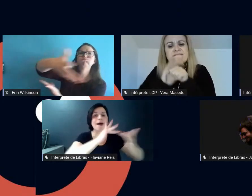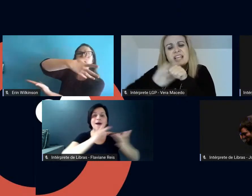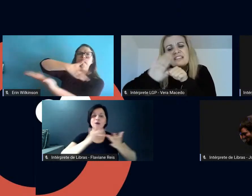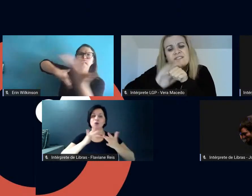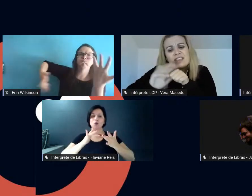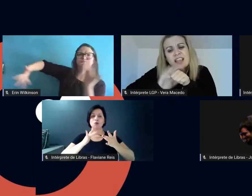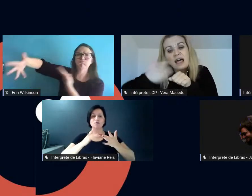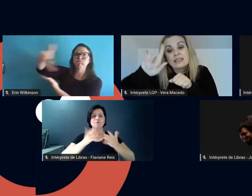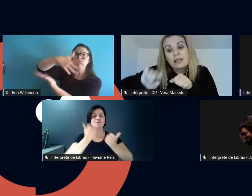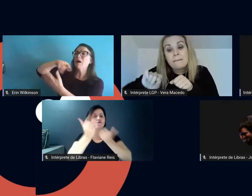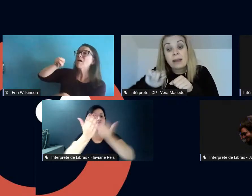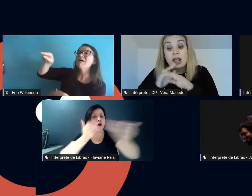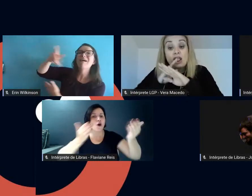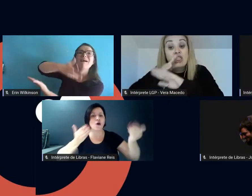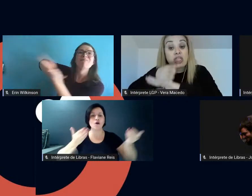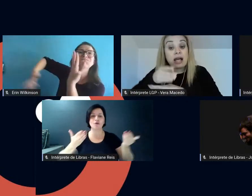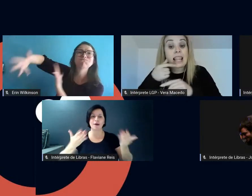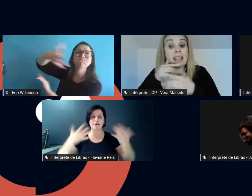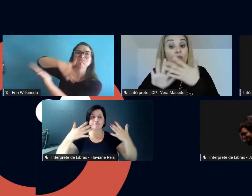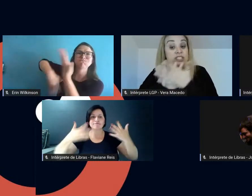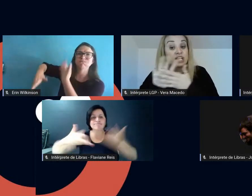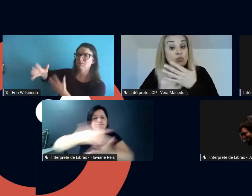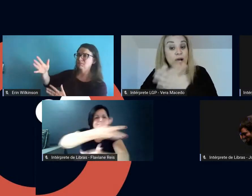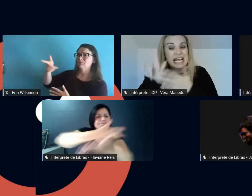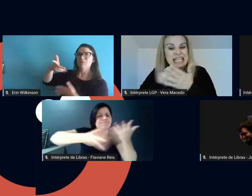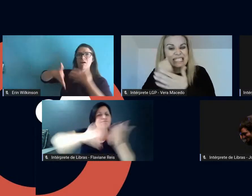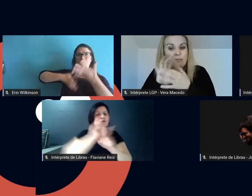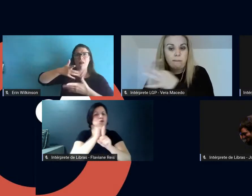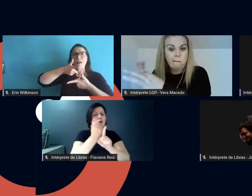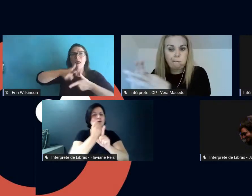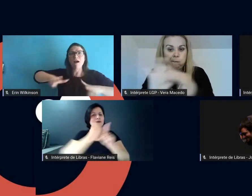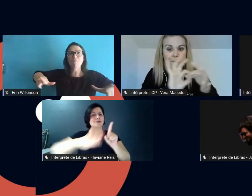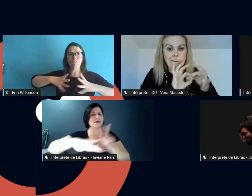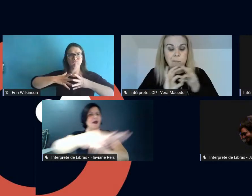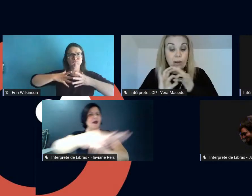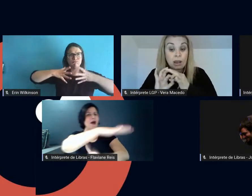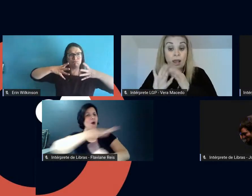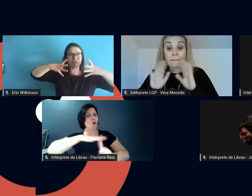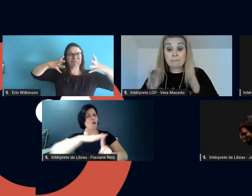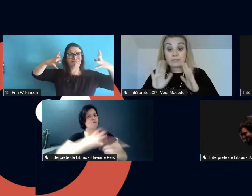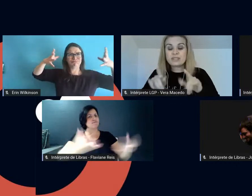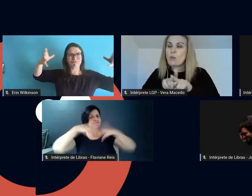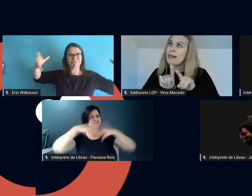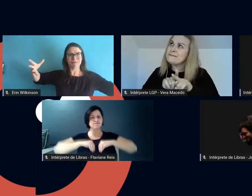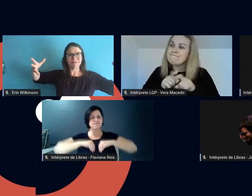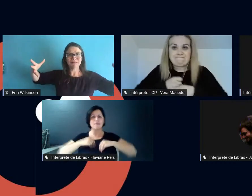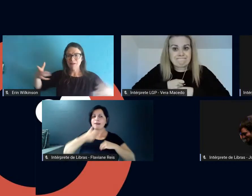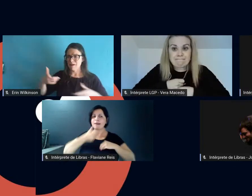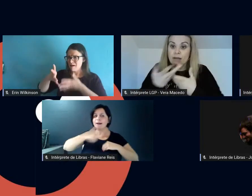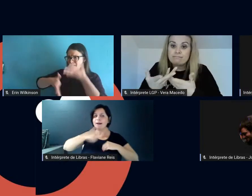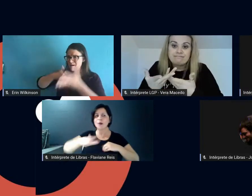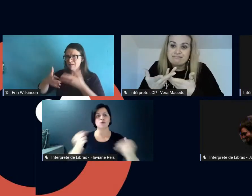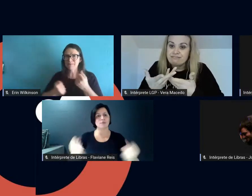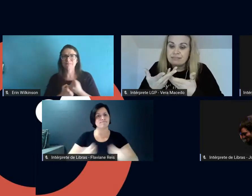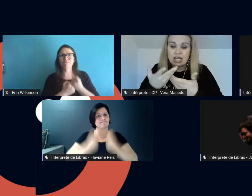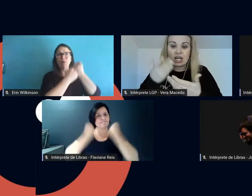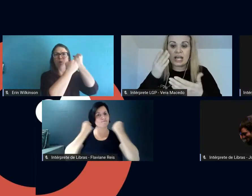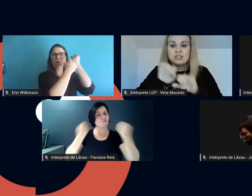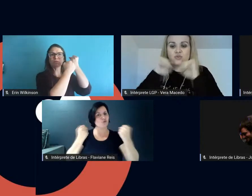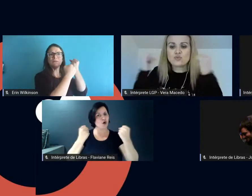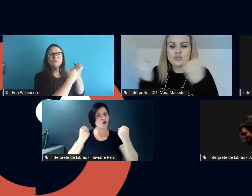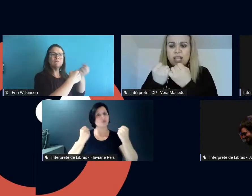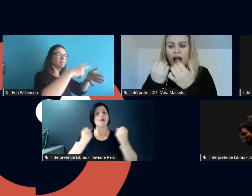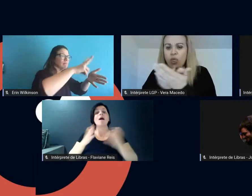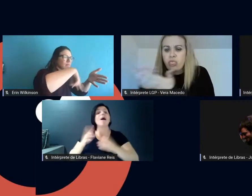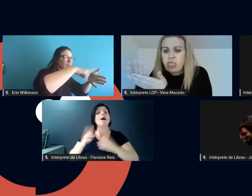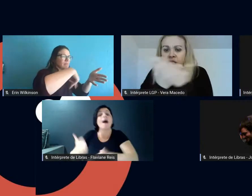também por meio da língua de sinais e que haja eh uma um chamamento social para